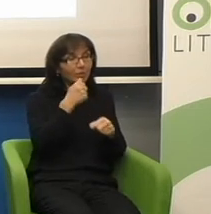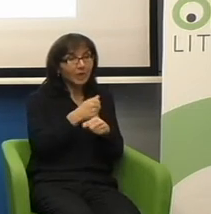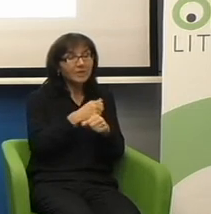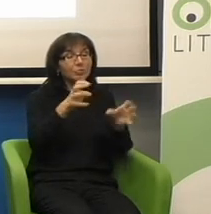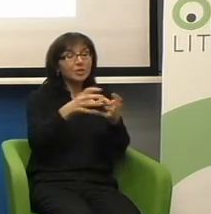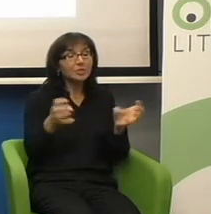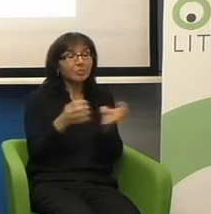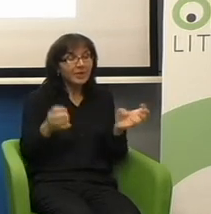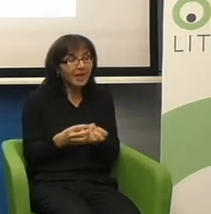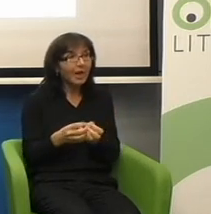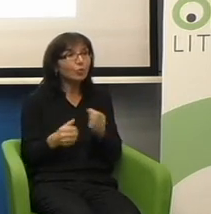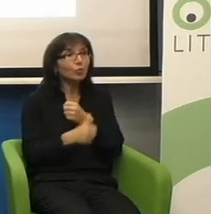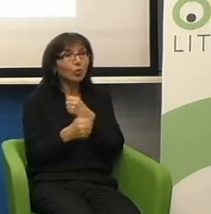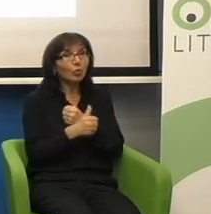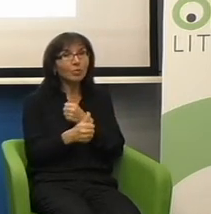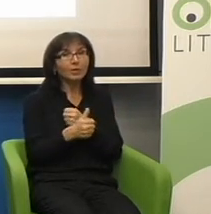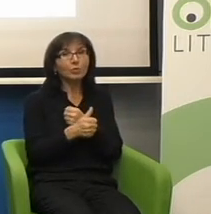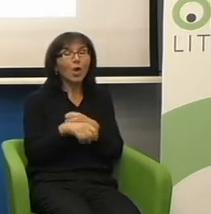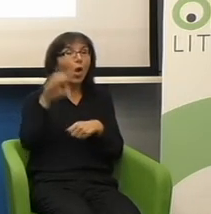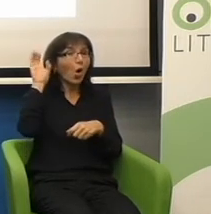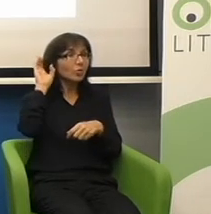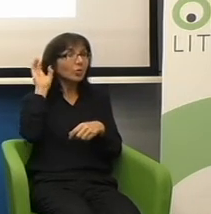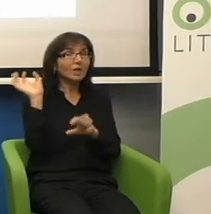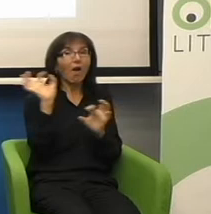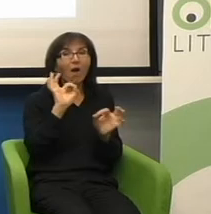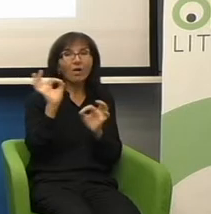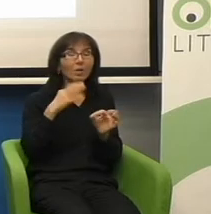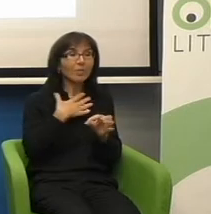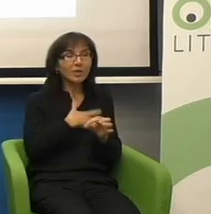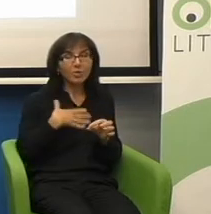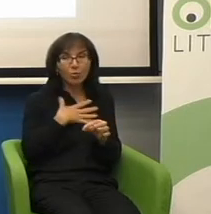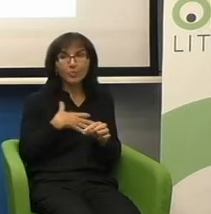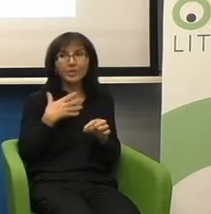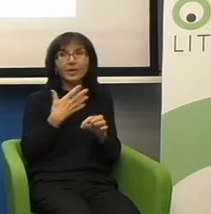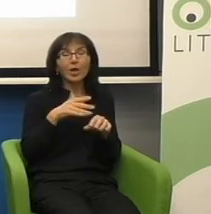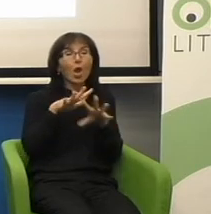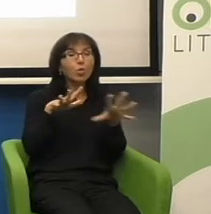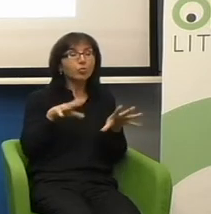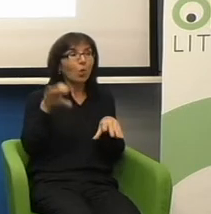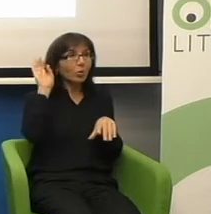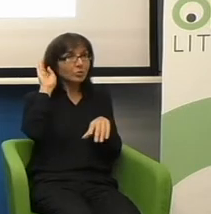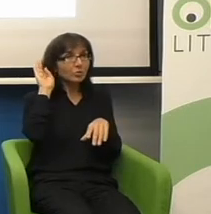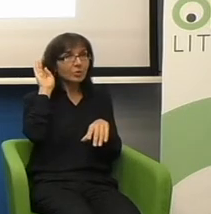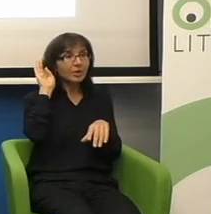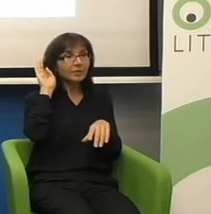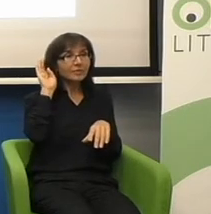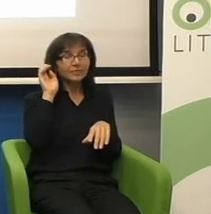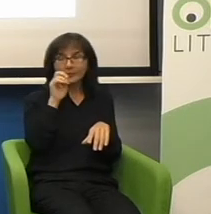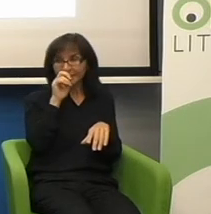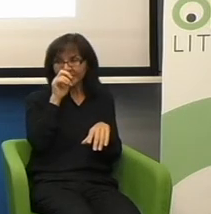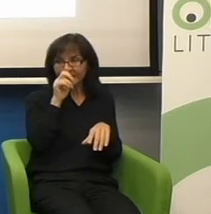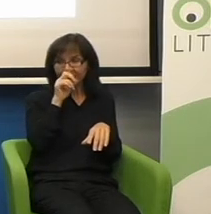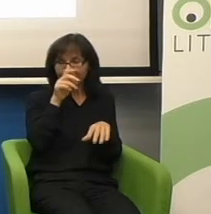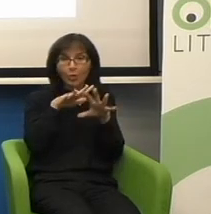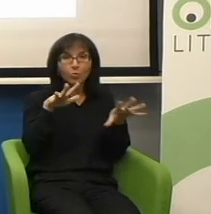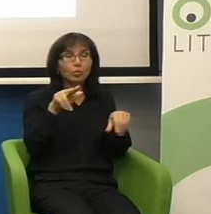oczywiście, bo odsłuch chyba nie, to jest najgorsza rzecz, jaką znam. I ja naprawdę dużo odsłuchuję, ale... Znaczy, ja dużo